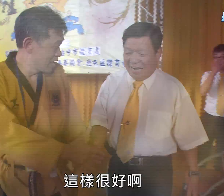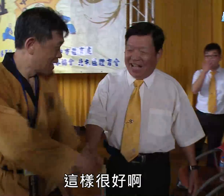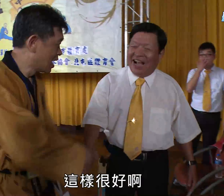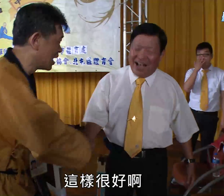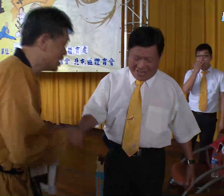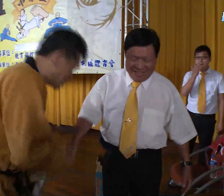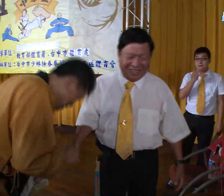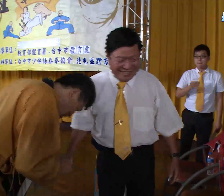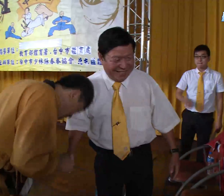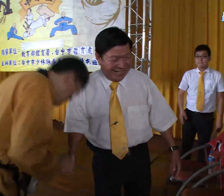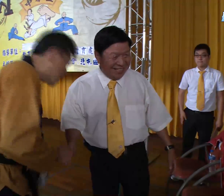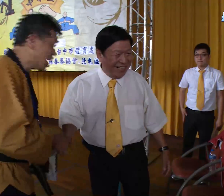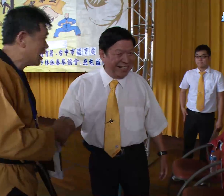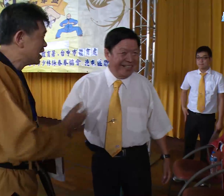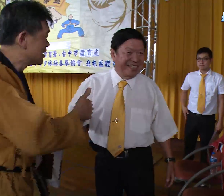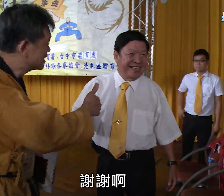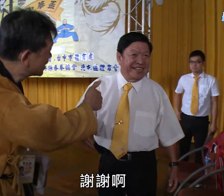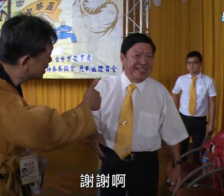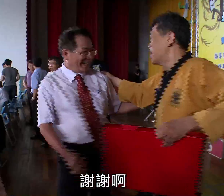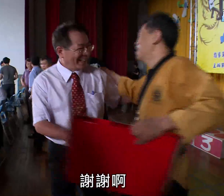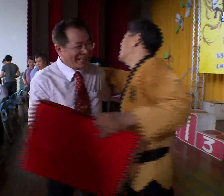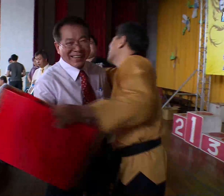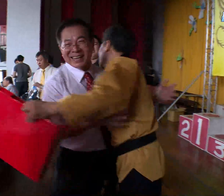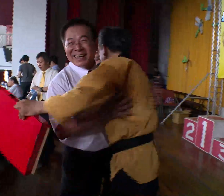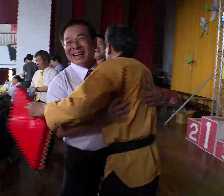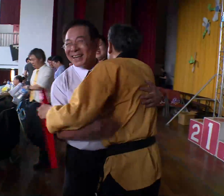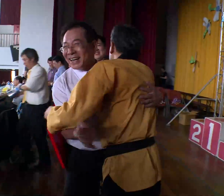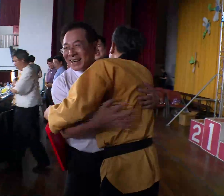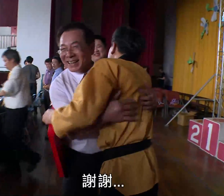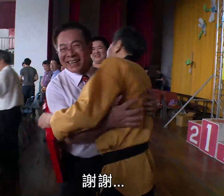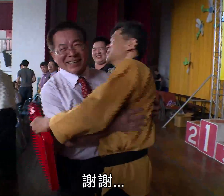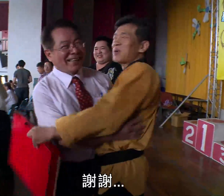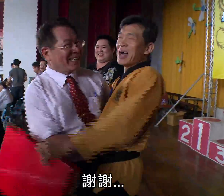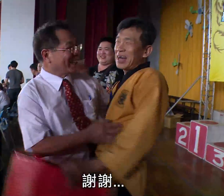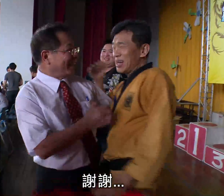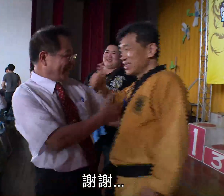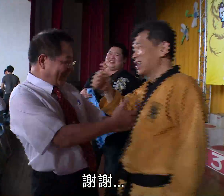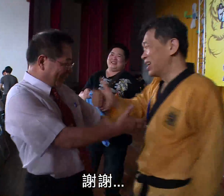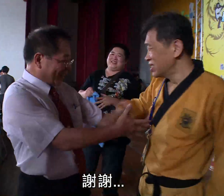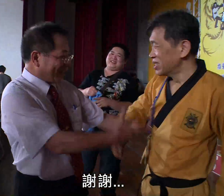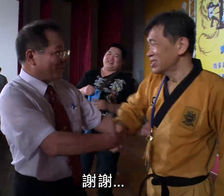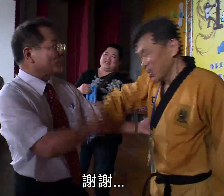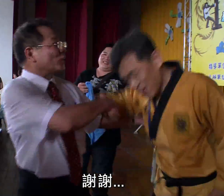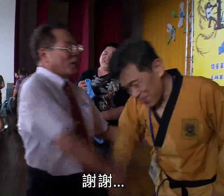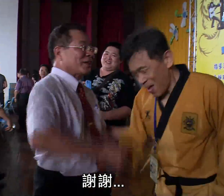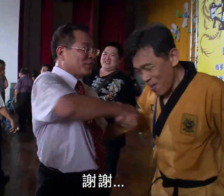啊。哎，谢谢啊。哎，谢谢谢谢谢谢谢谢谢。